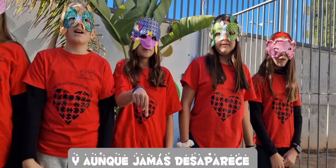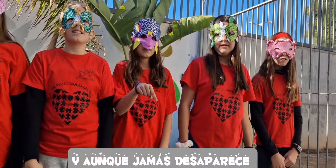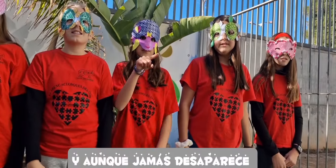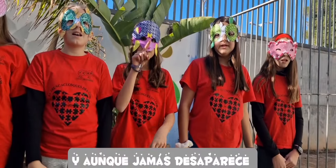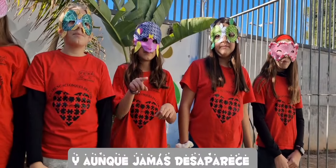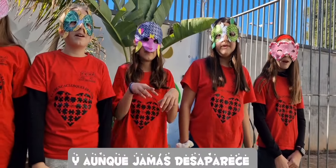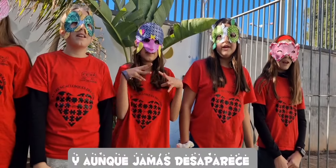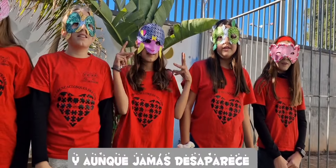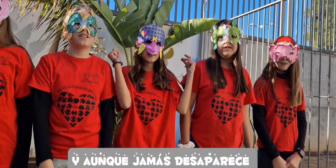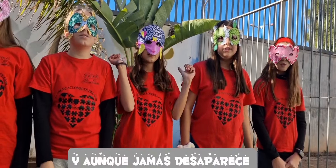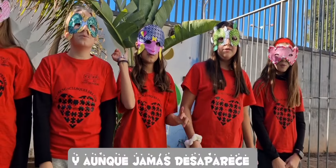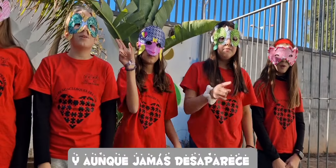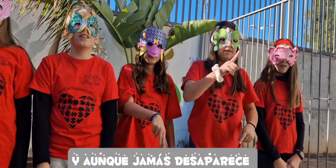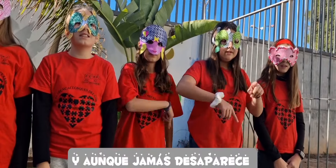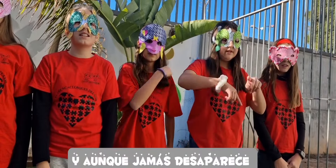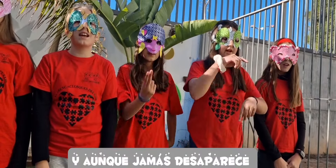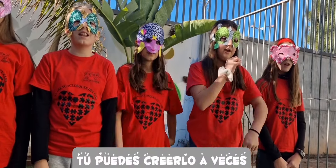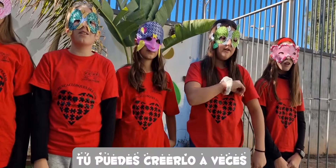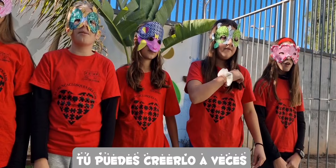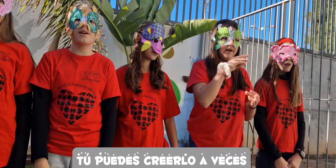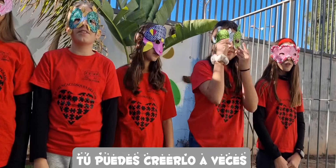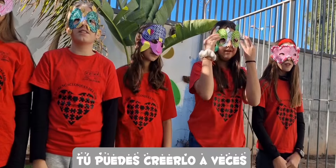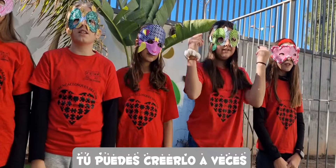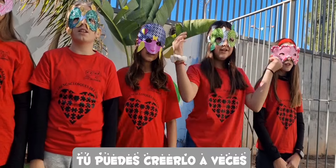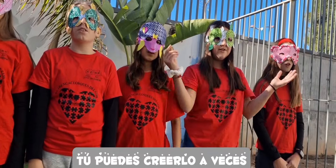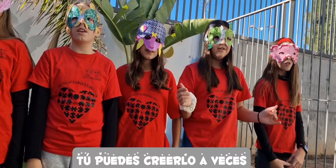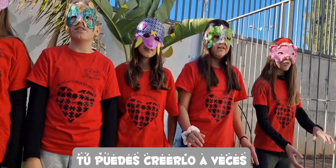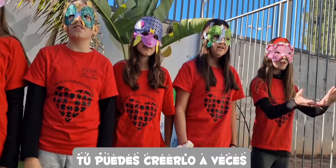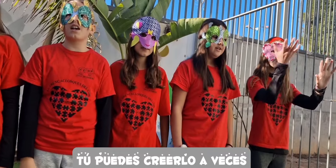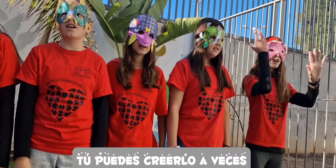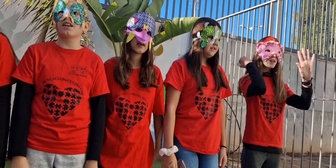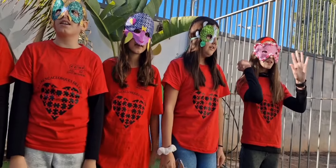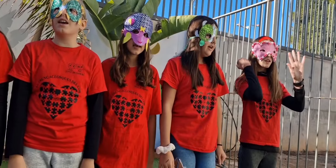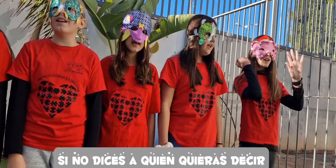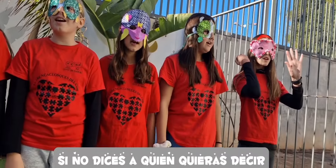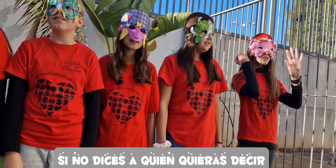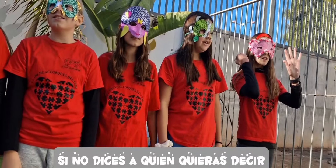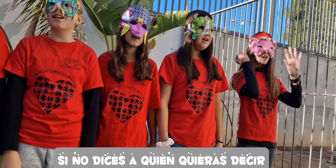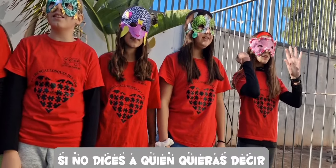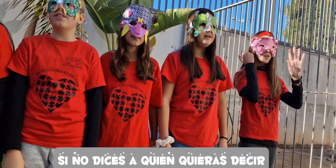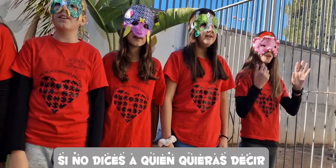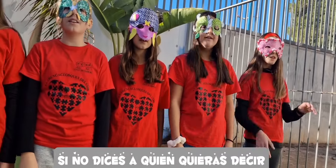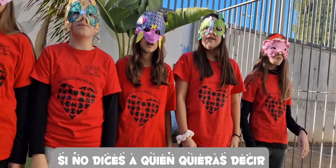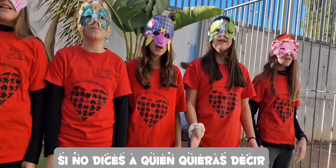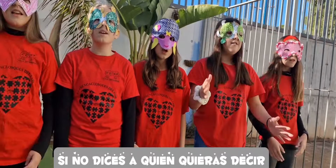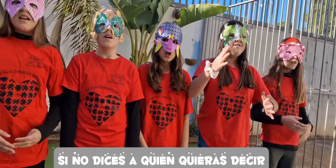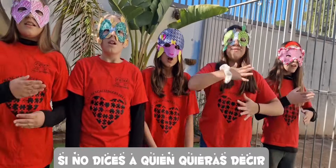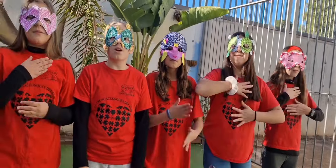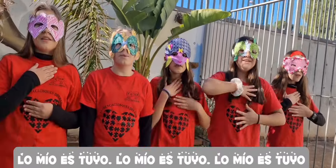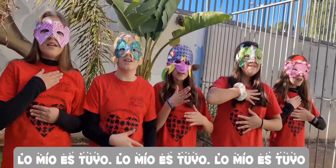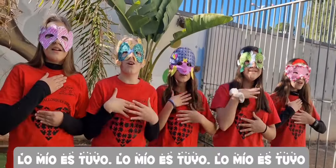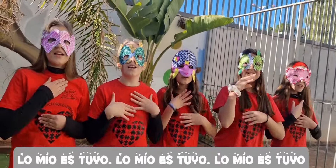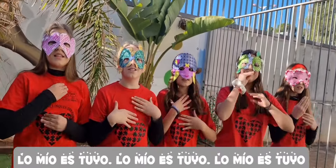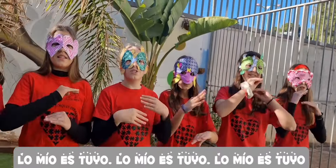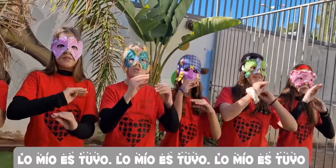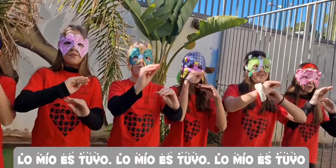Inagotable. Tú puedes creerlo a veces y no dices a quien quieras decir. Lo mío es